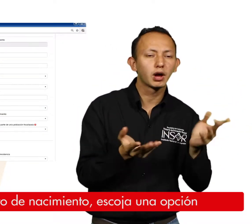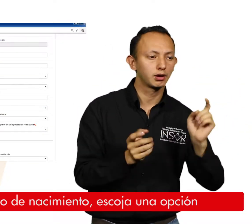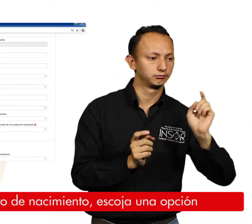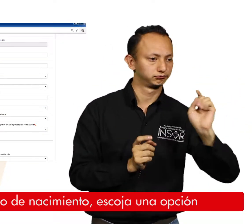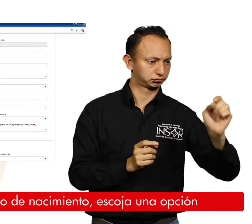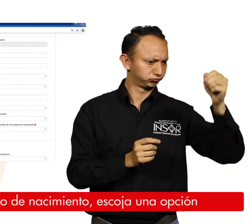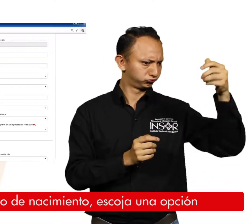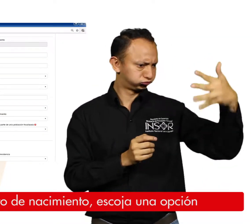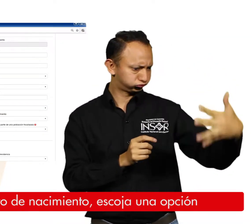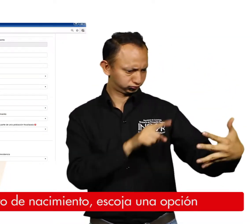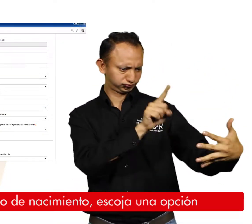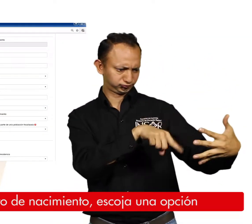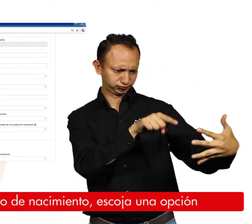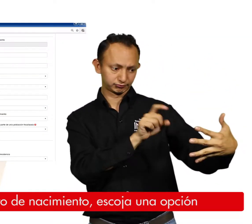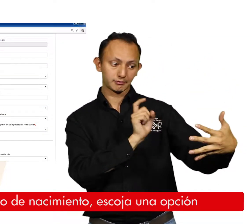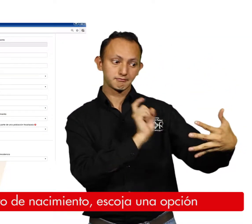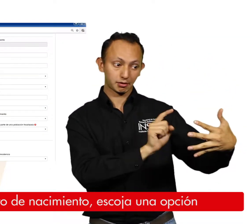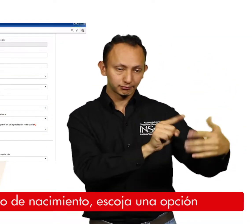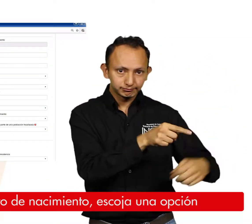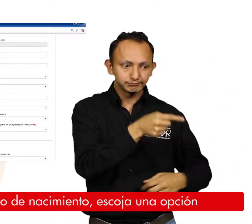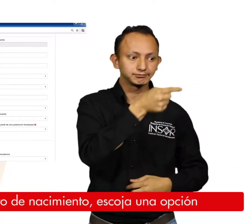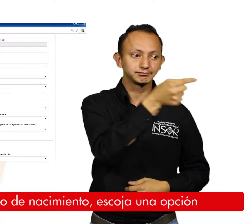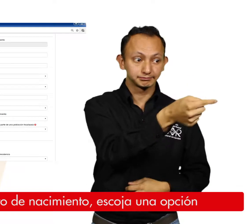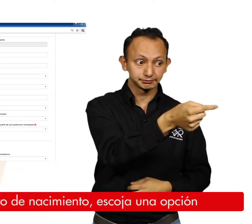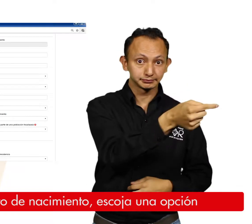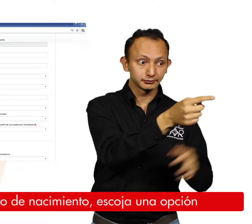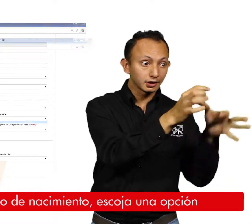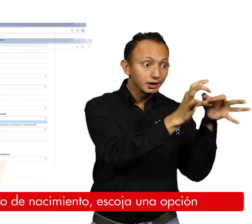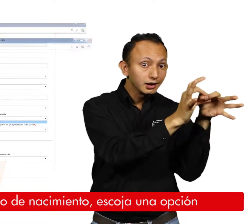Departamento de nacimiento, escoja una opción.